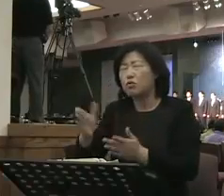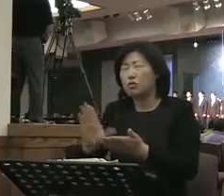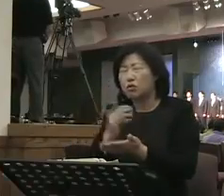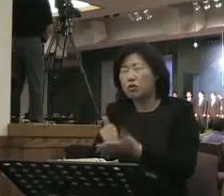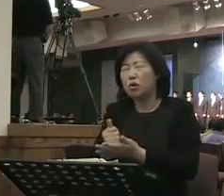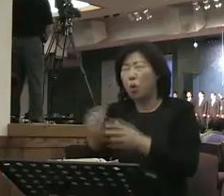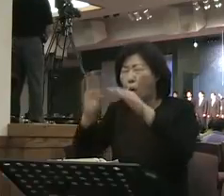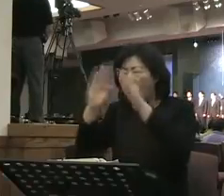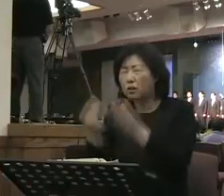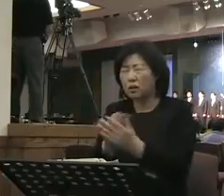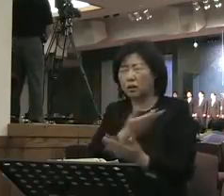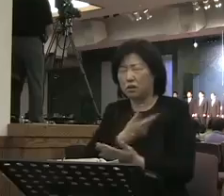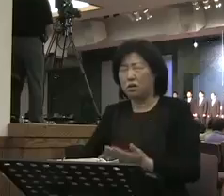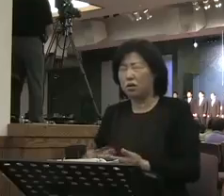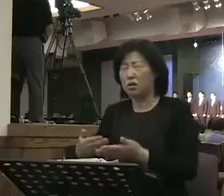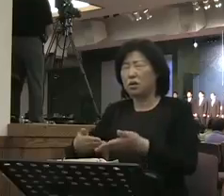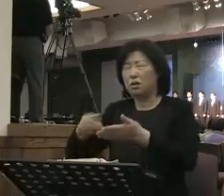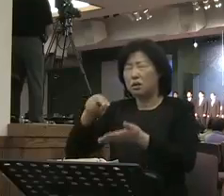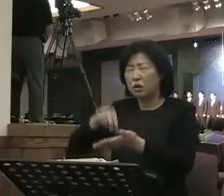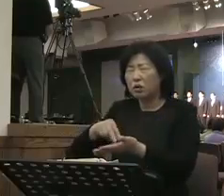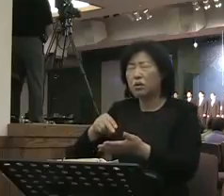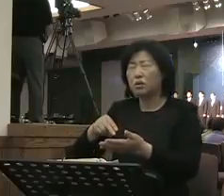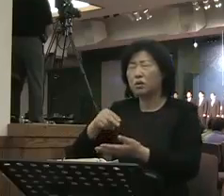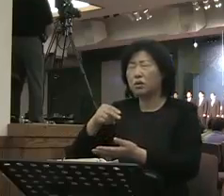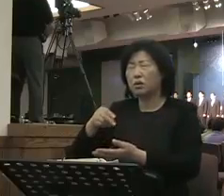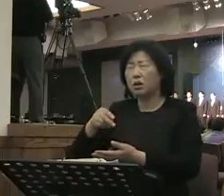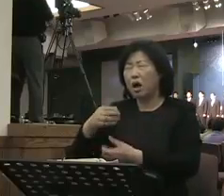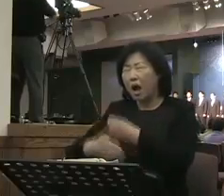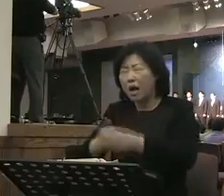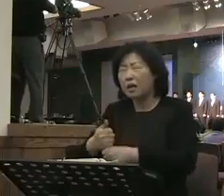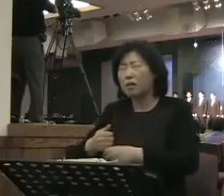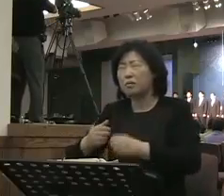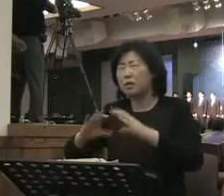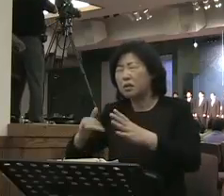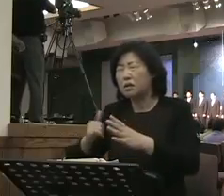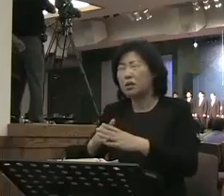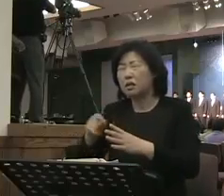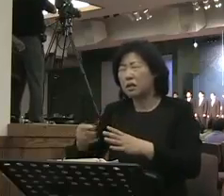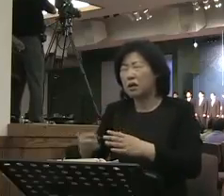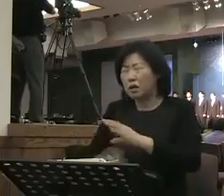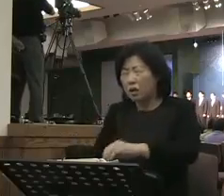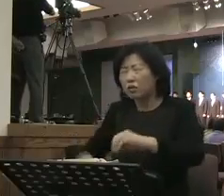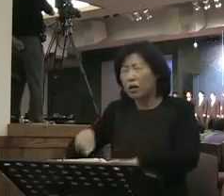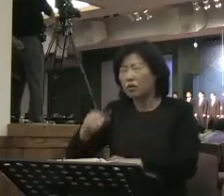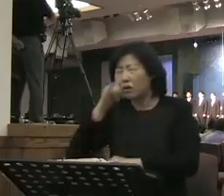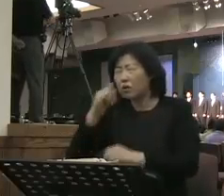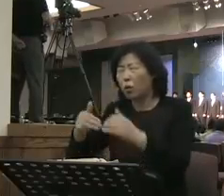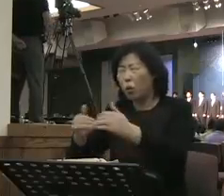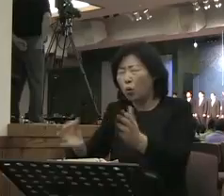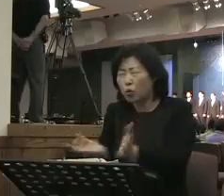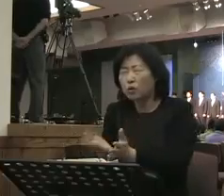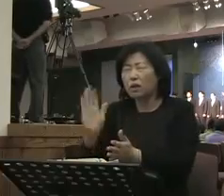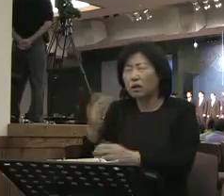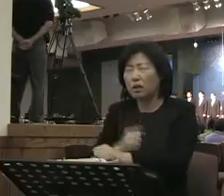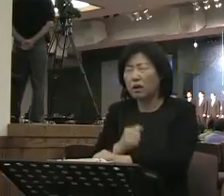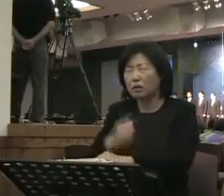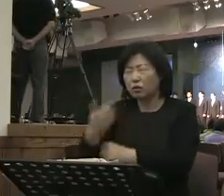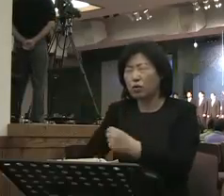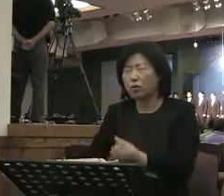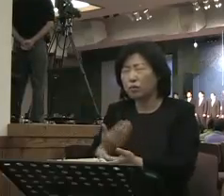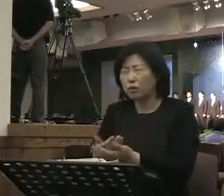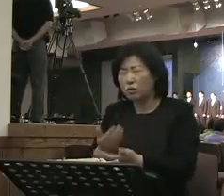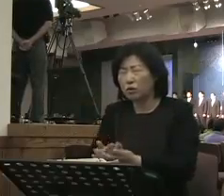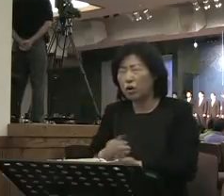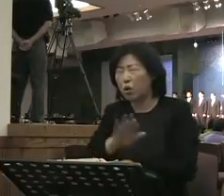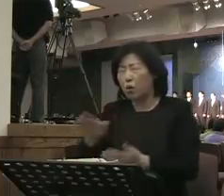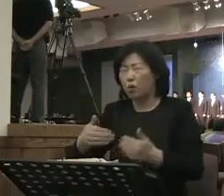온전한 제자들을 세워서 하나님이 세상을 역전할 수 있는 공동체가 되기를 원합니다. 주여 오시어서